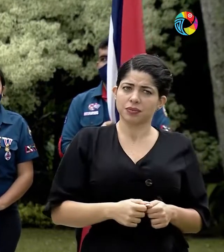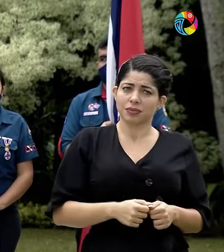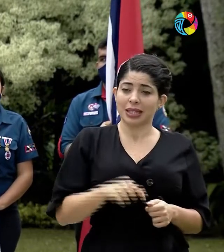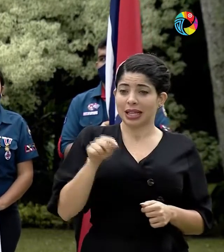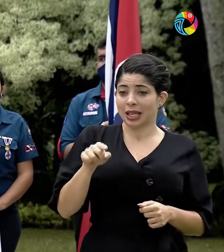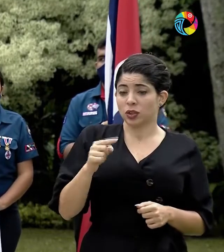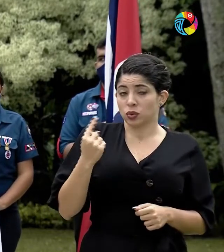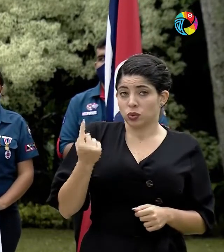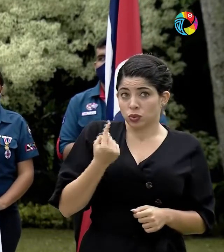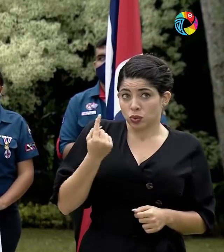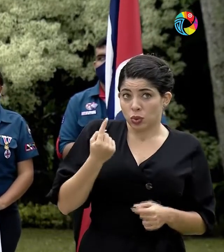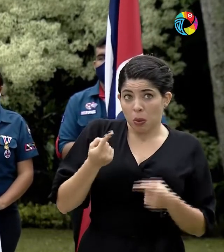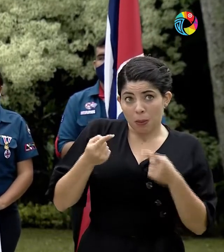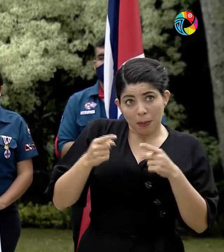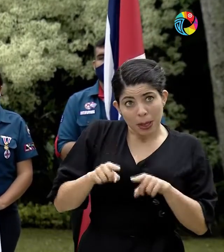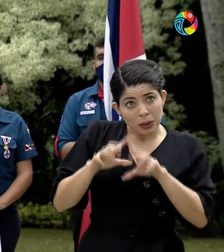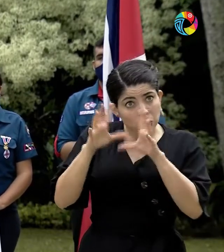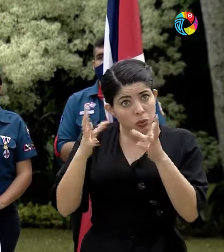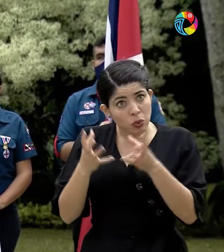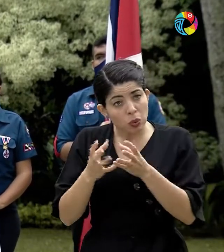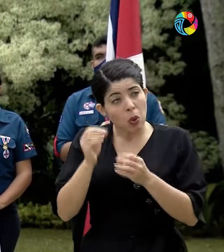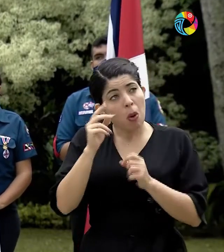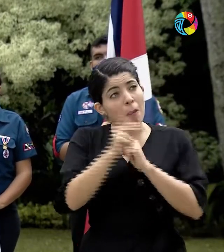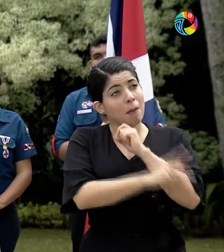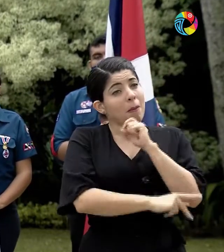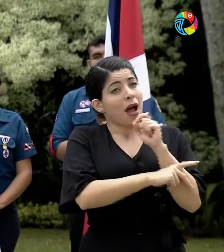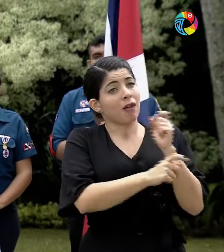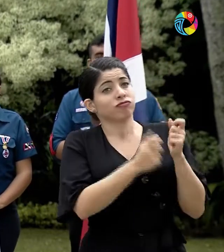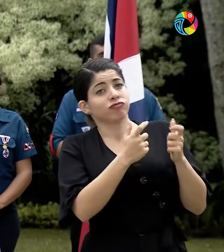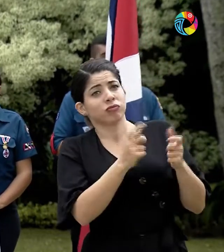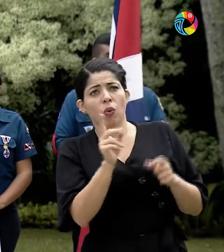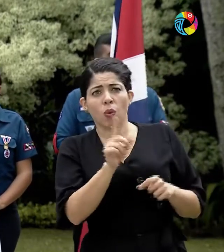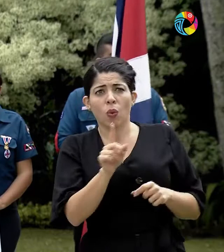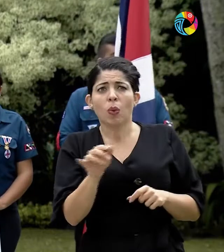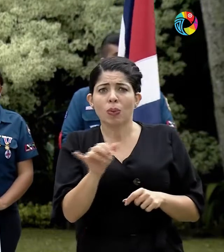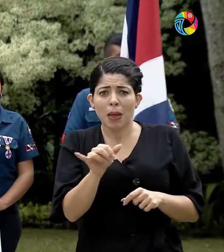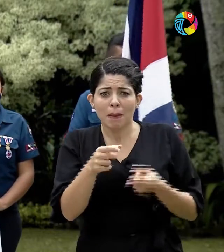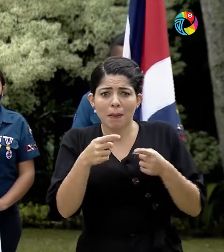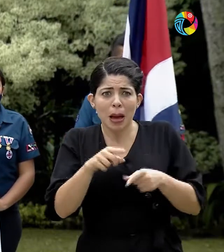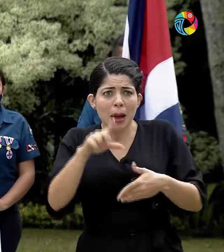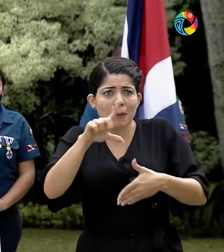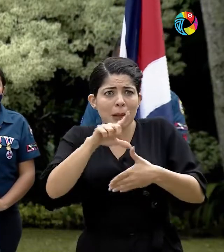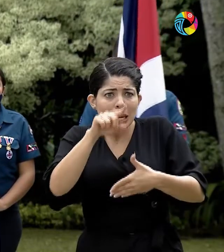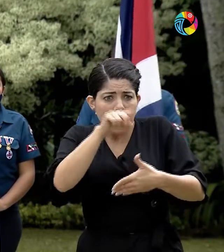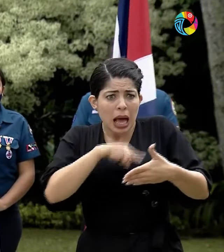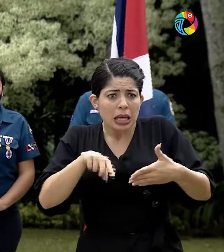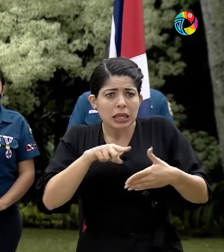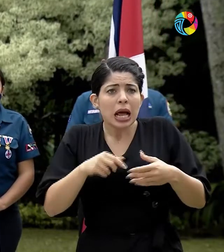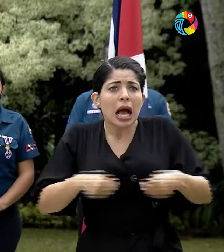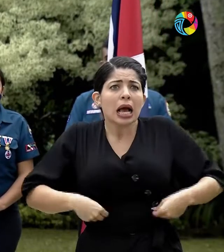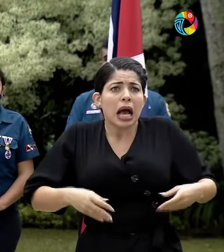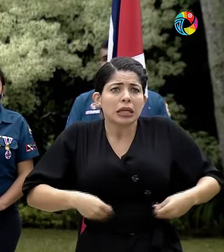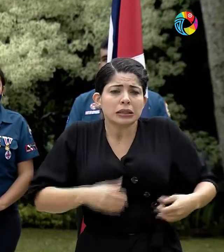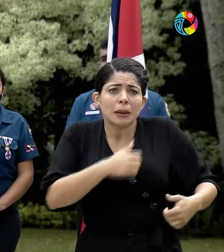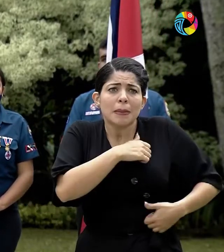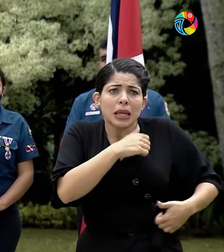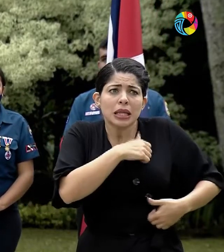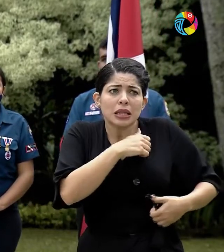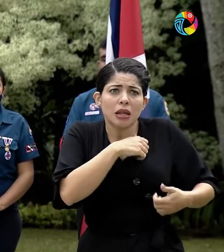ha pasado en el mundo o en países desarrollados, incluso en América Latina, ese aumento en gasto militar